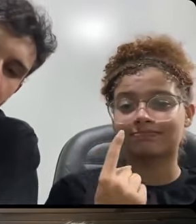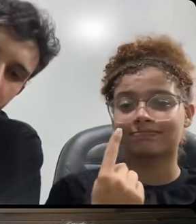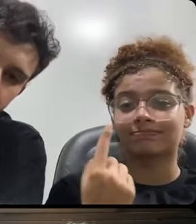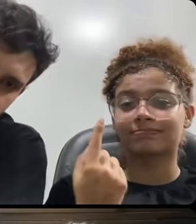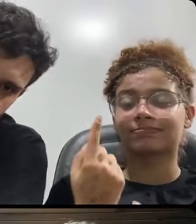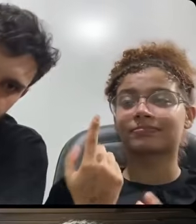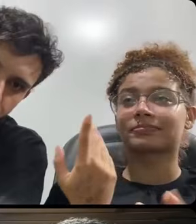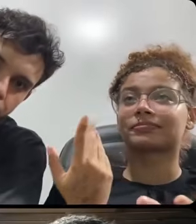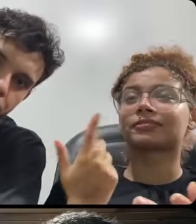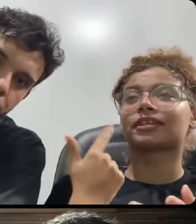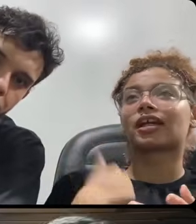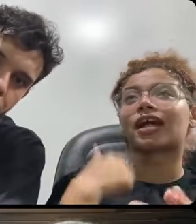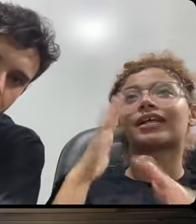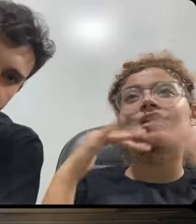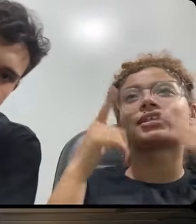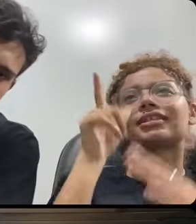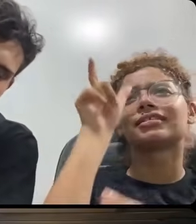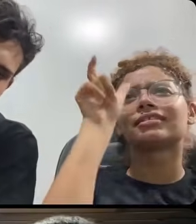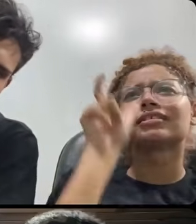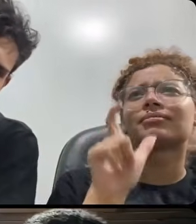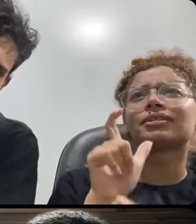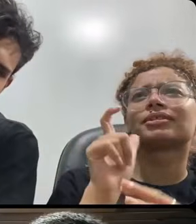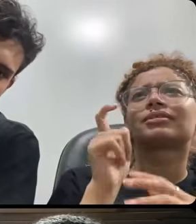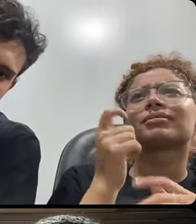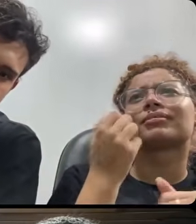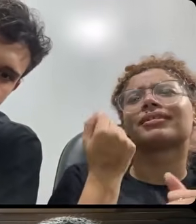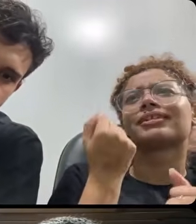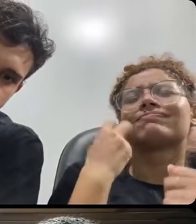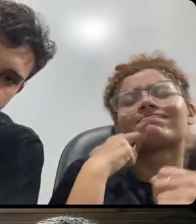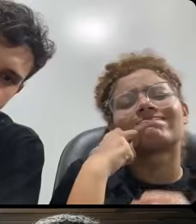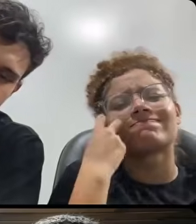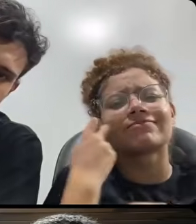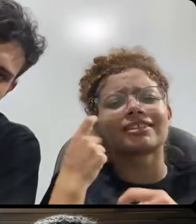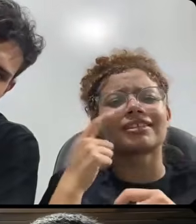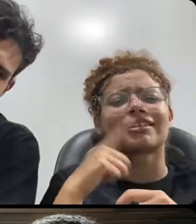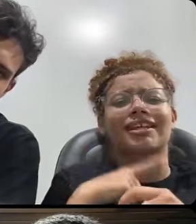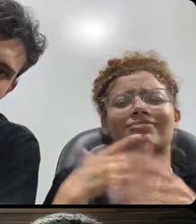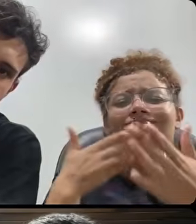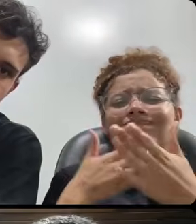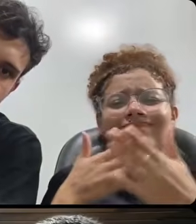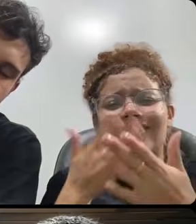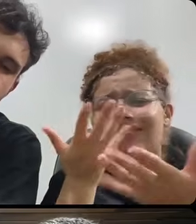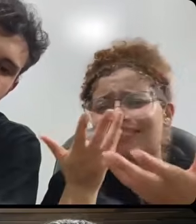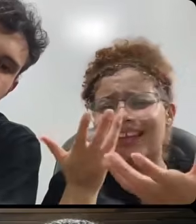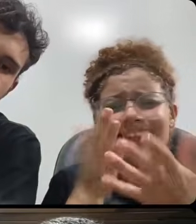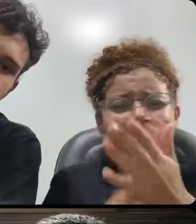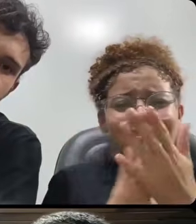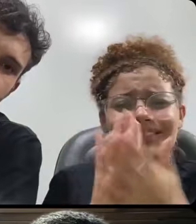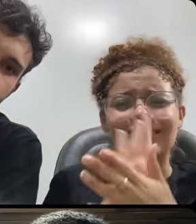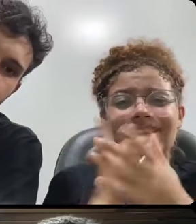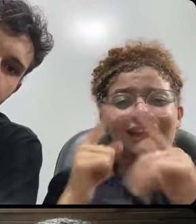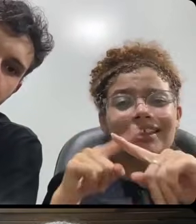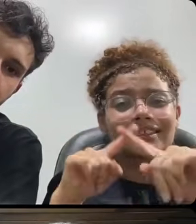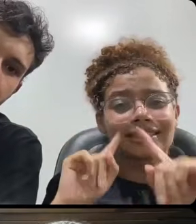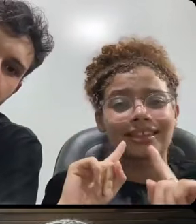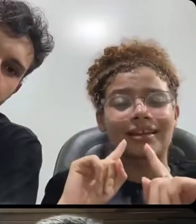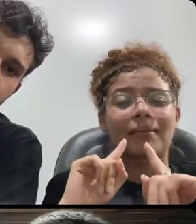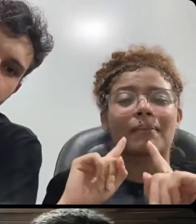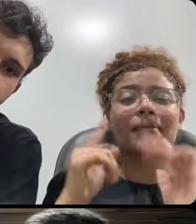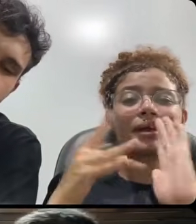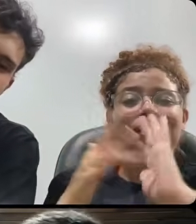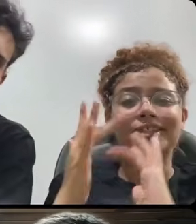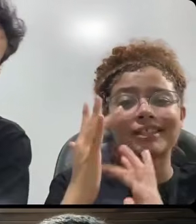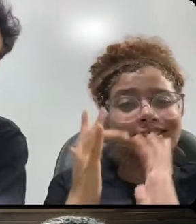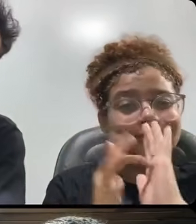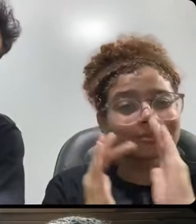uma pessoa mais assim, entendeu? Sem esperança. Mas com Jesus, João 14,6. Eu sou o caminho, a